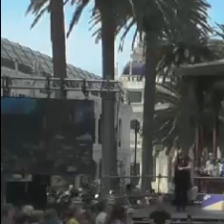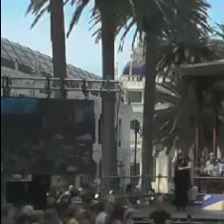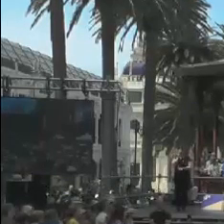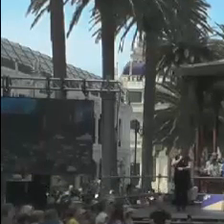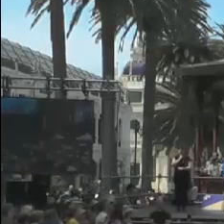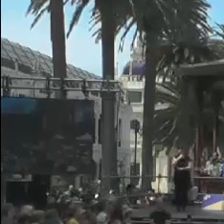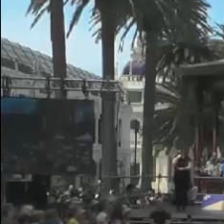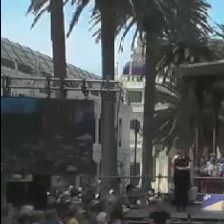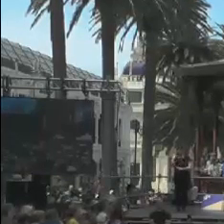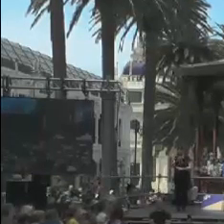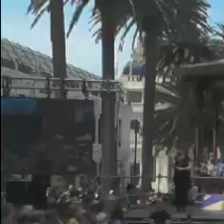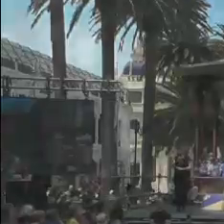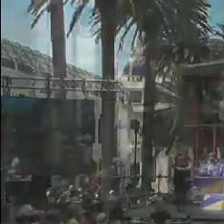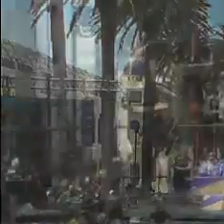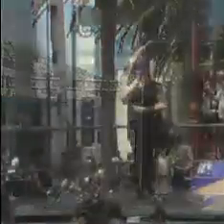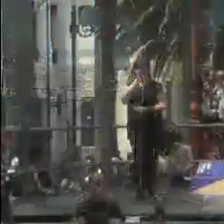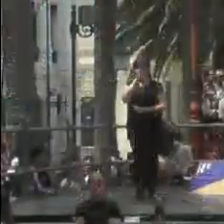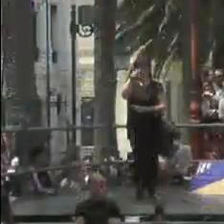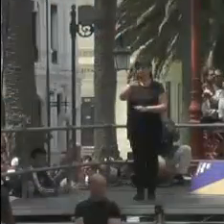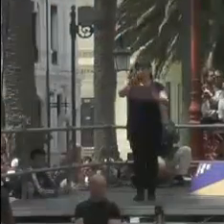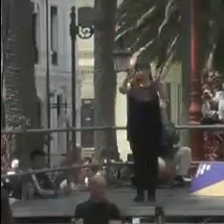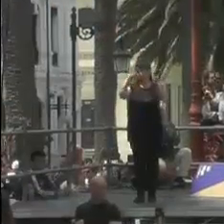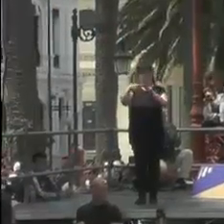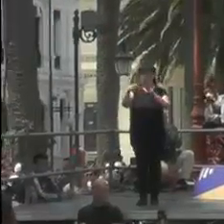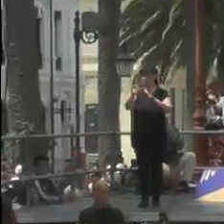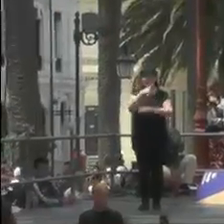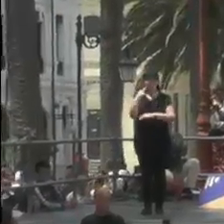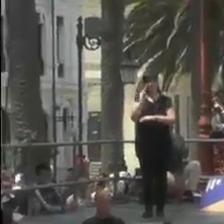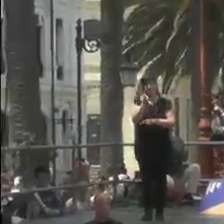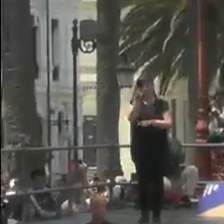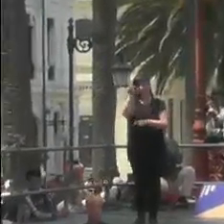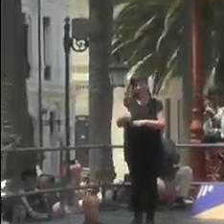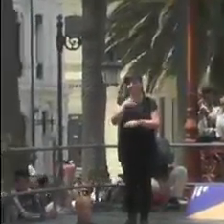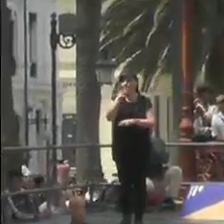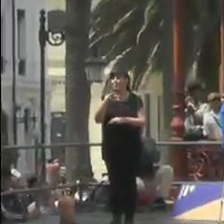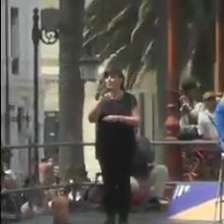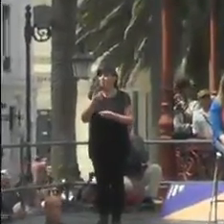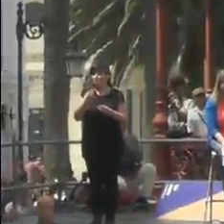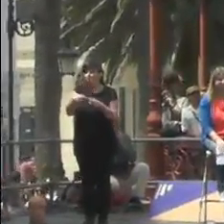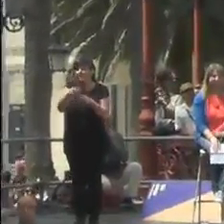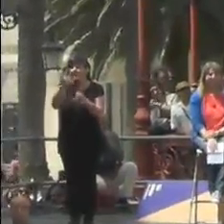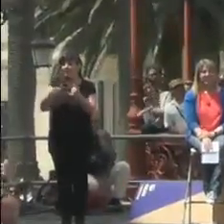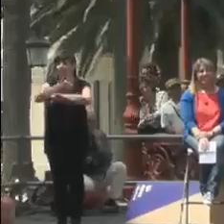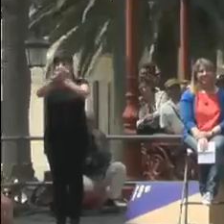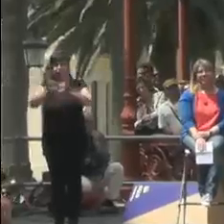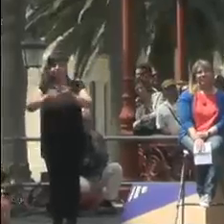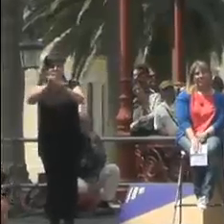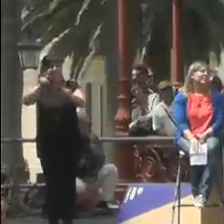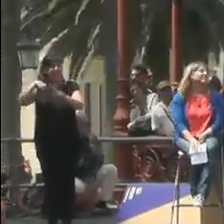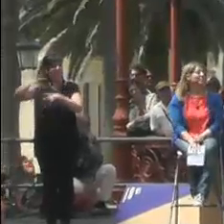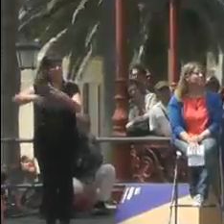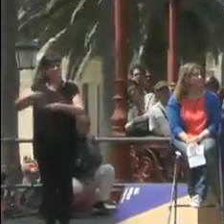mujer dulce, que también hace falta eso en política, que de qué tenía que servir la política si no es para generar la felicidad de todos los días y de